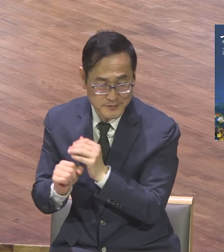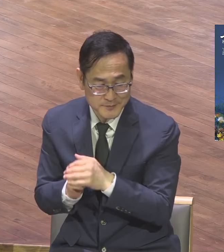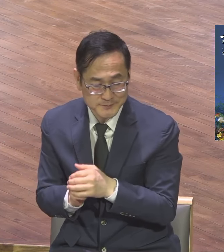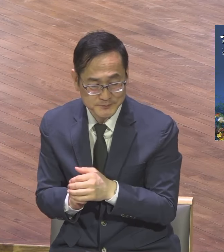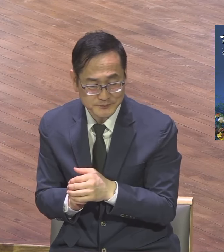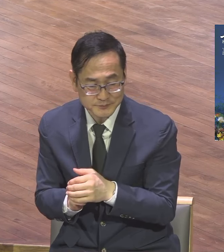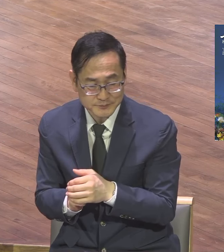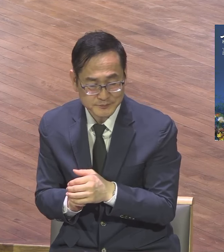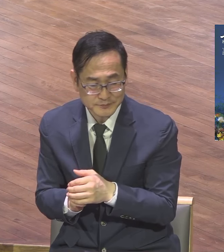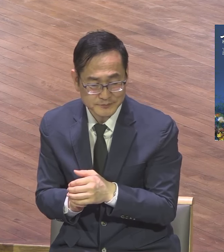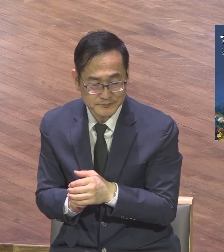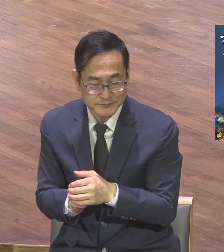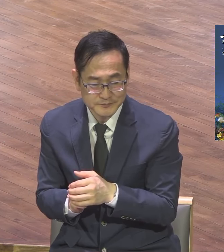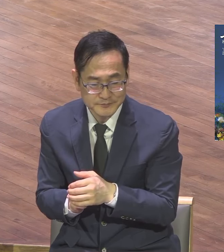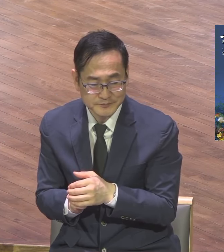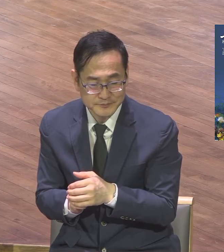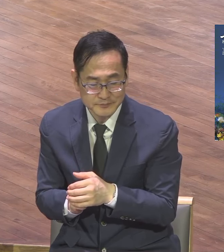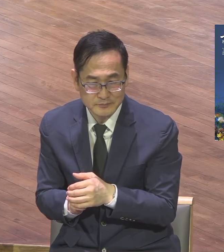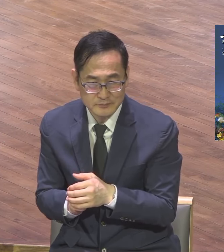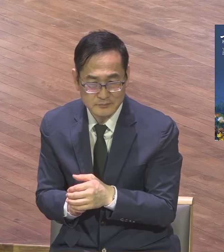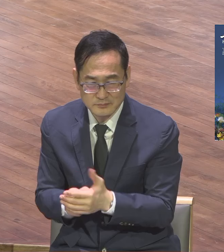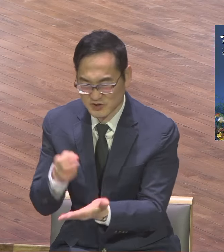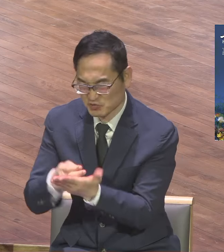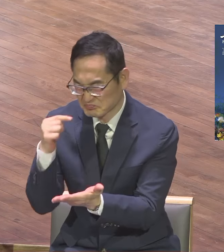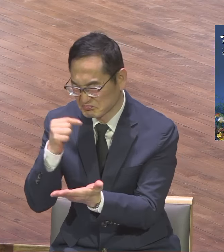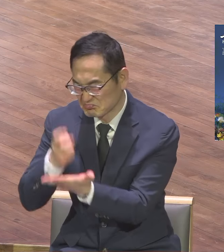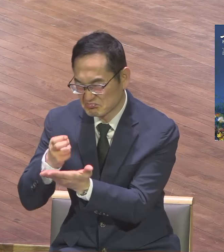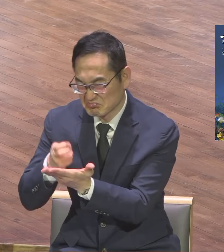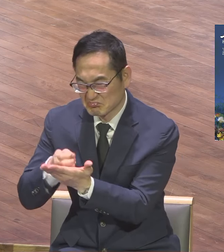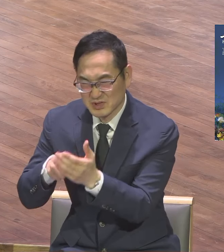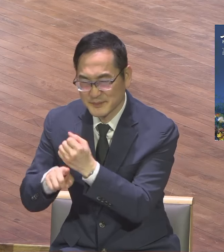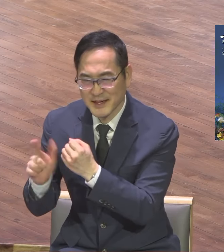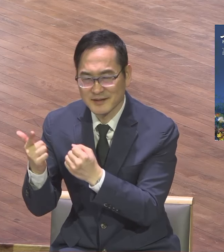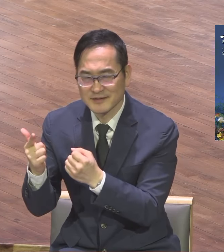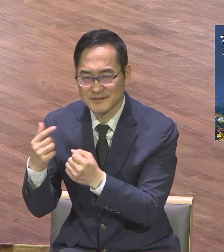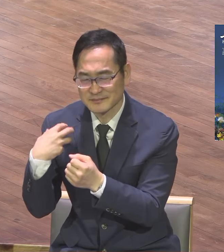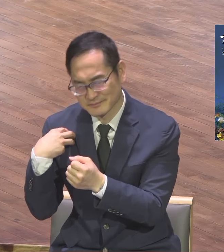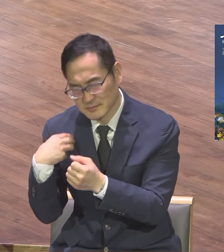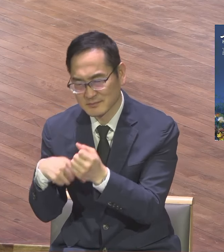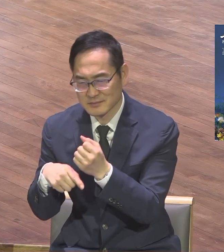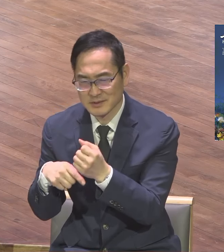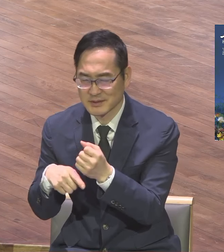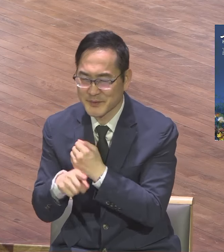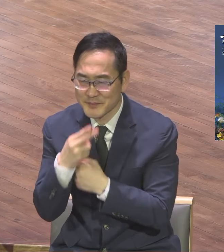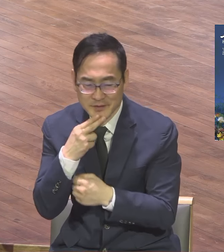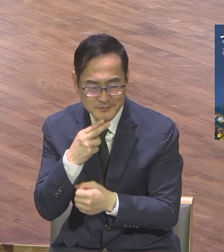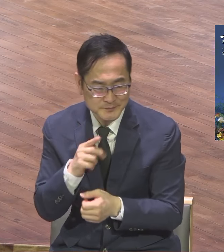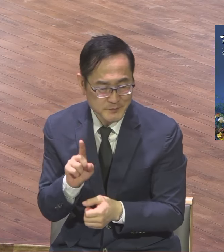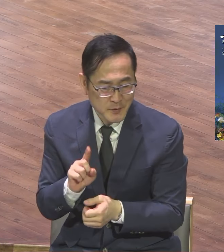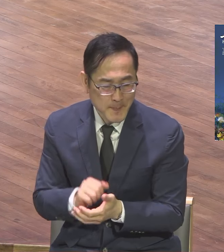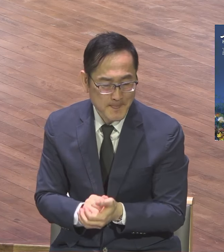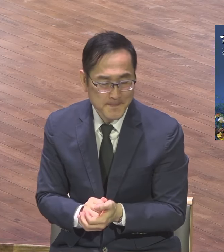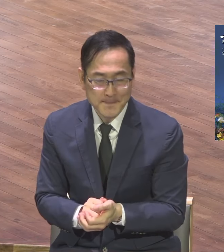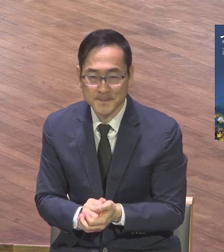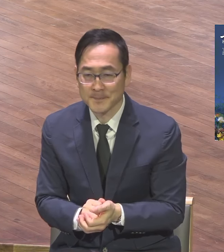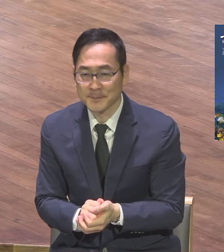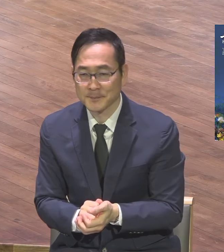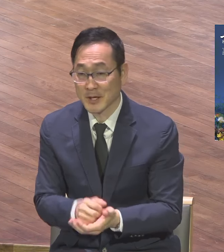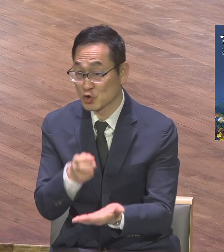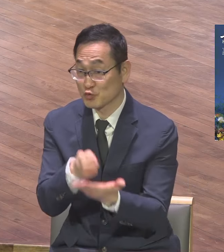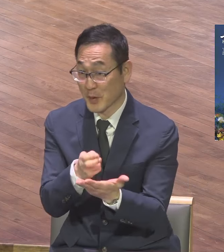생들처럼요 생각합니다. 그런데 전혀 이거는 본질이 아닙니다. 마태복음 22장 34절에서 4절에 보면 한